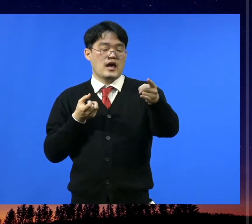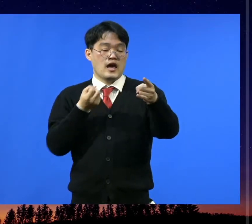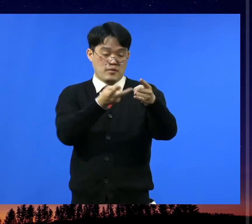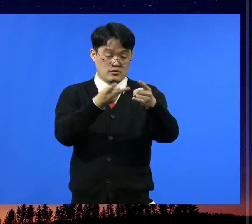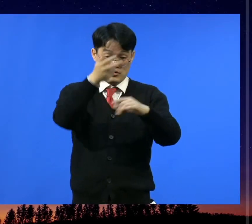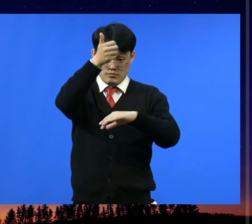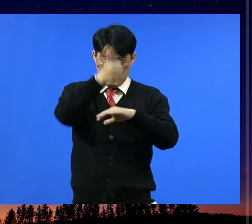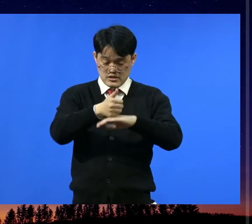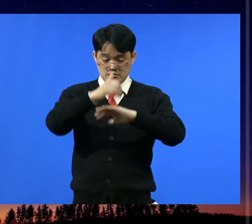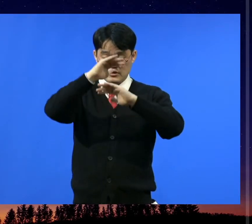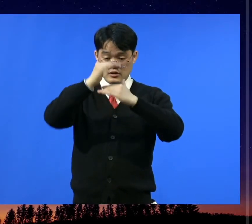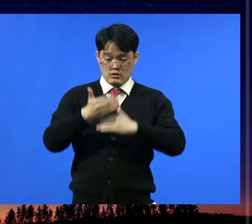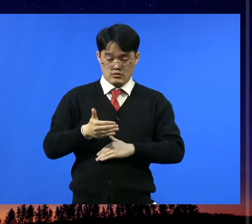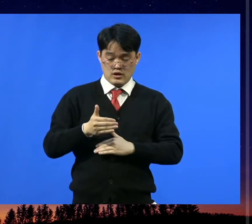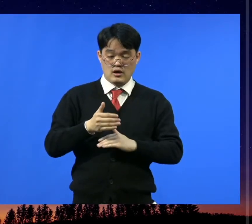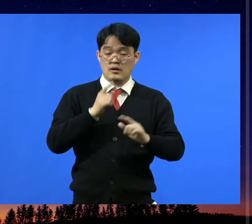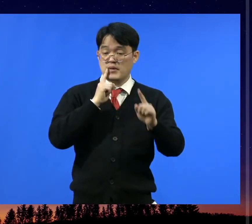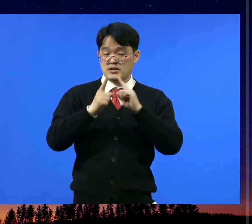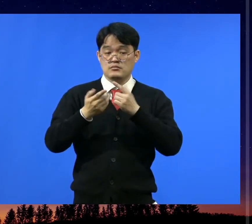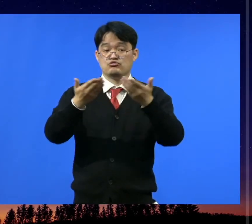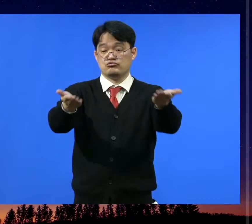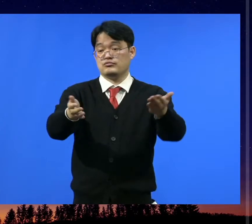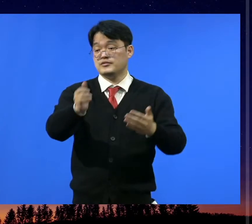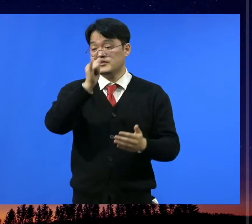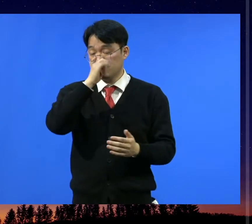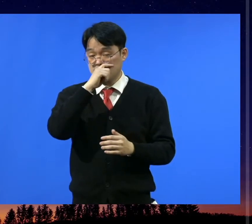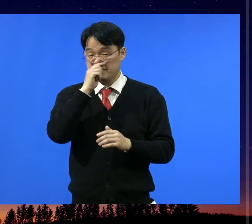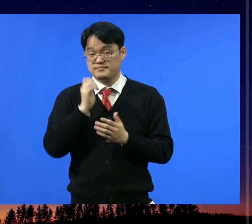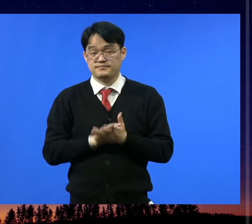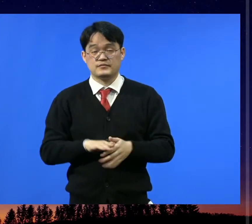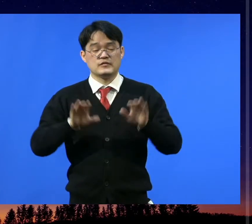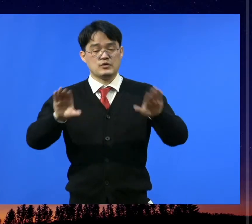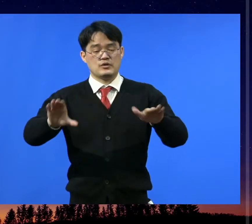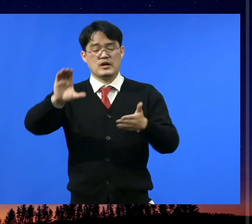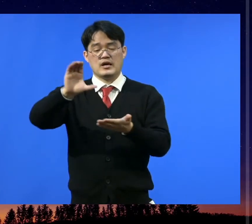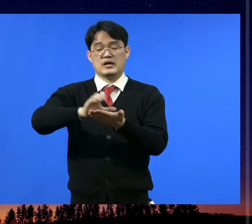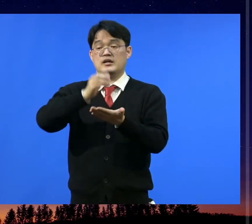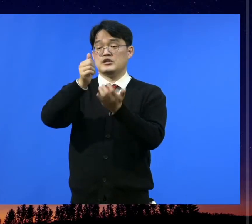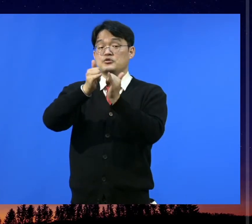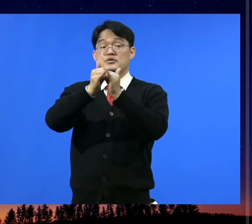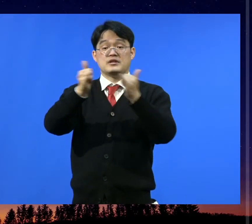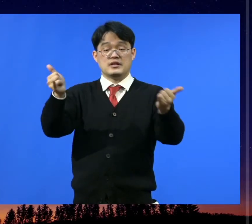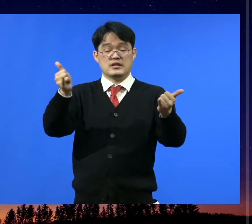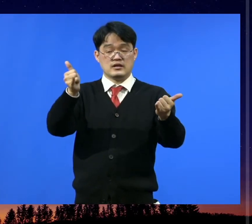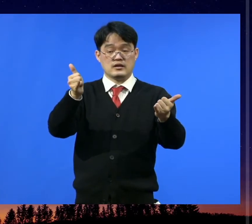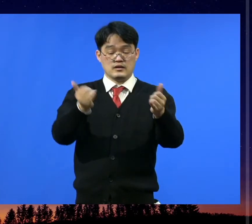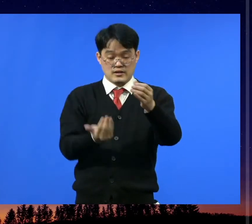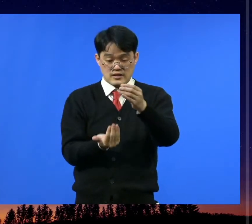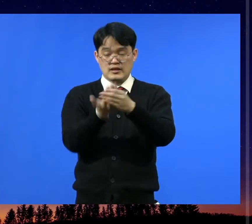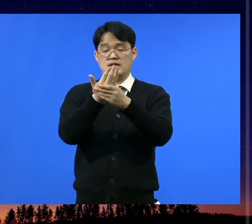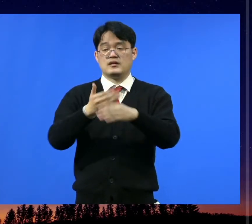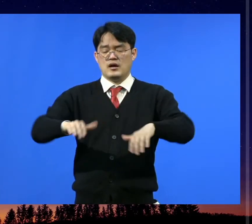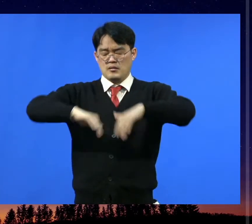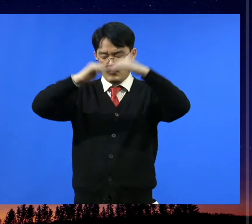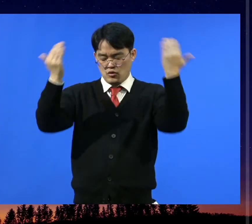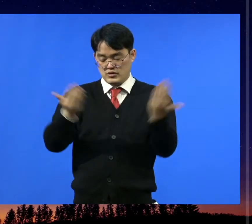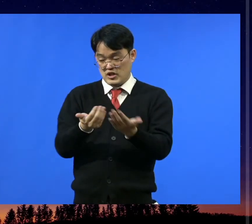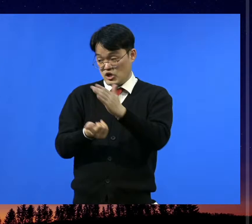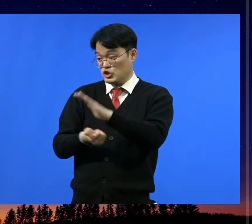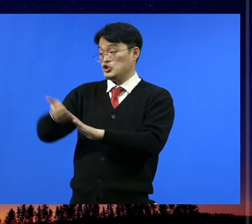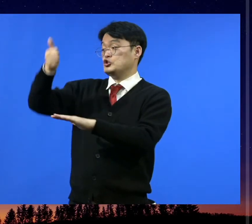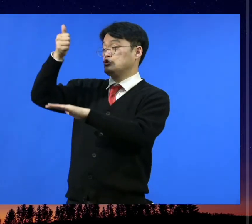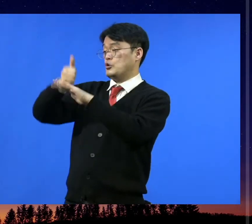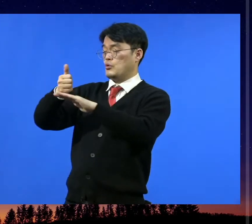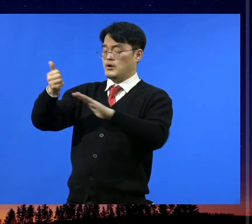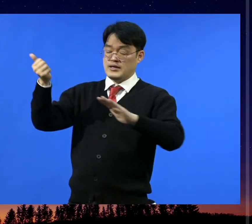가르쳐주고 있는 것이죠. 자, 오늘 그리스도로 일어나는 모든 성공과 실패는 여기 기도의 자리다.